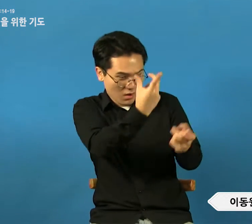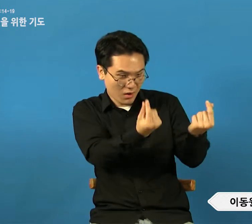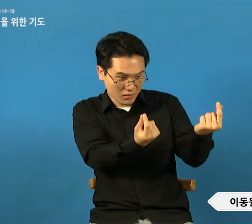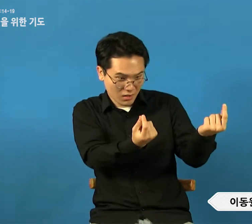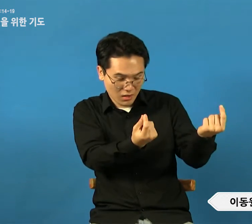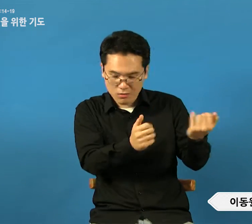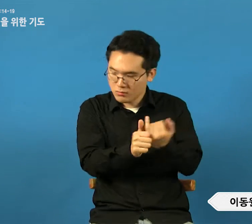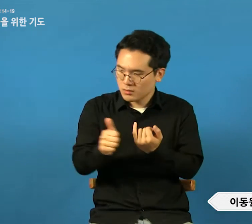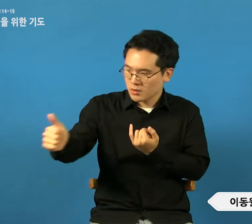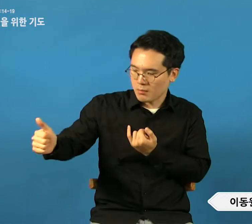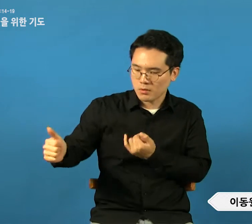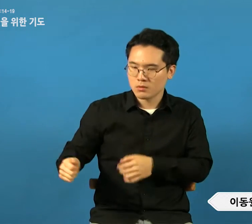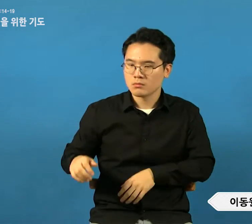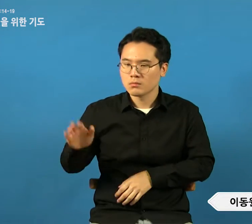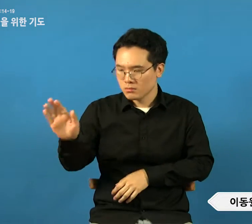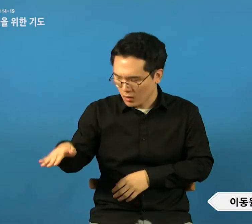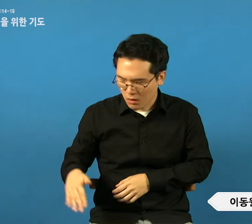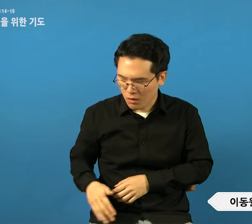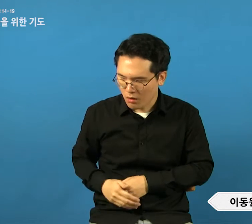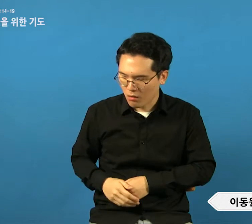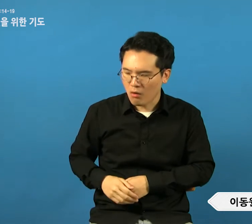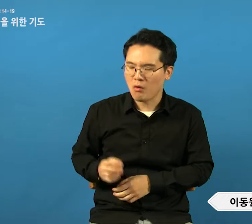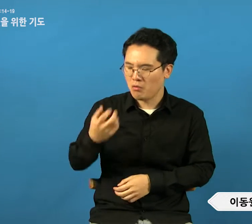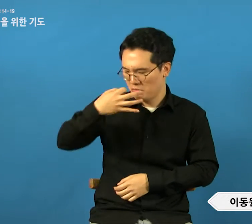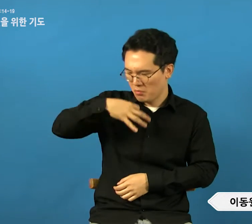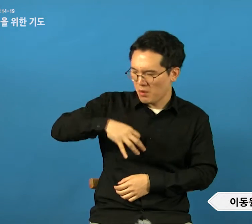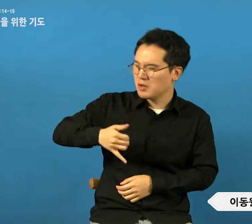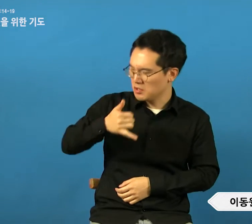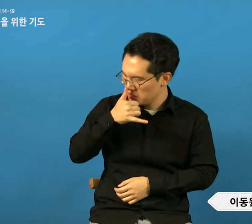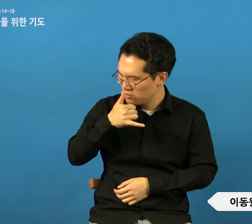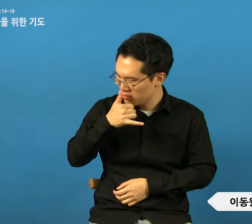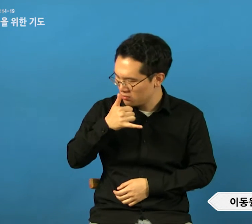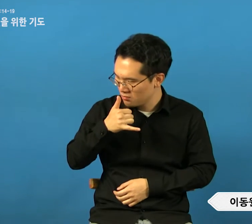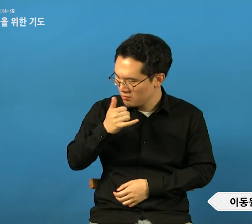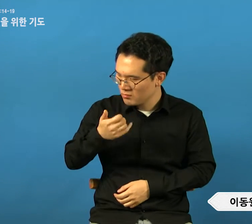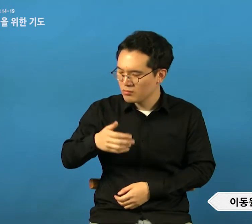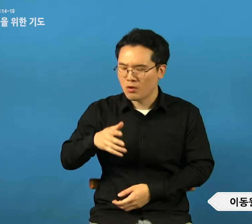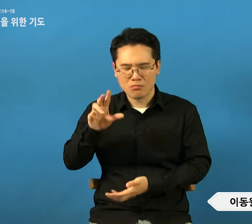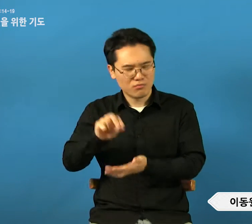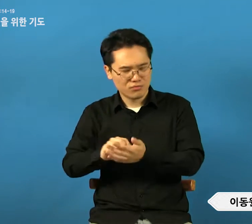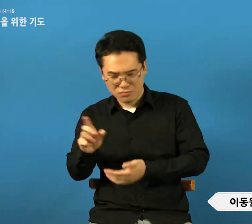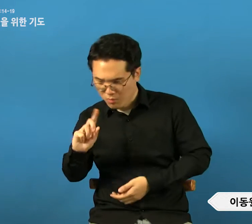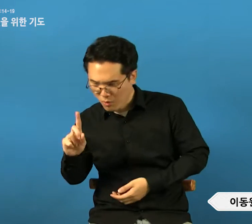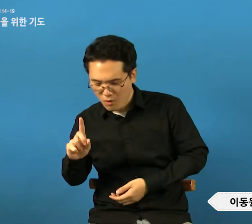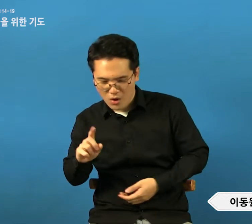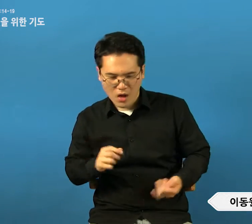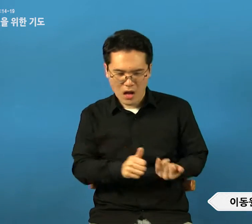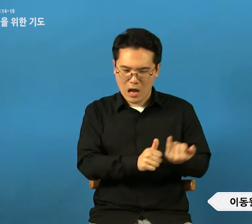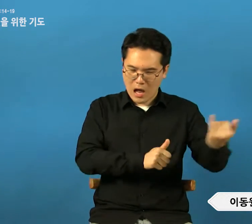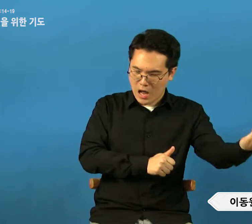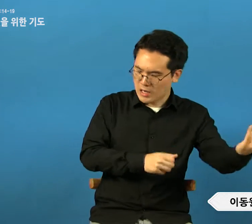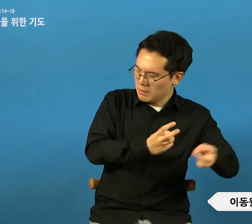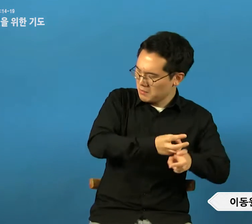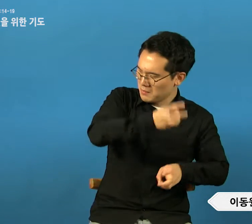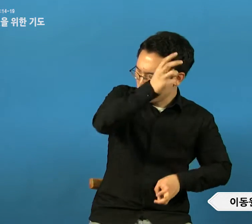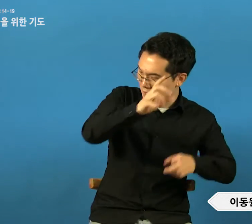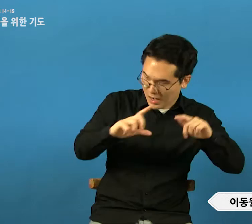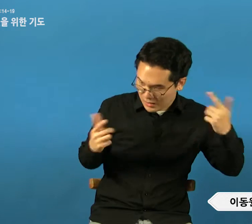합니다. 그럼요. 효과가 있죠. 근데 문제는 아내가 빠진 것이 아니라 말이 20파운드나 빠졌습니다.